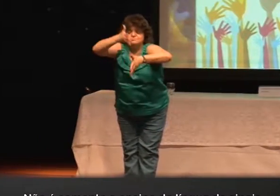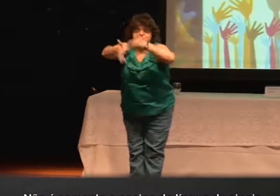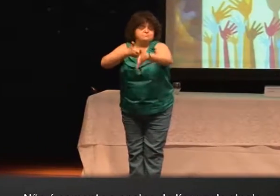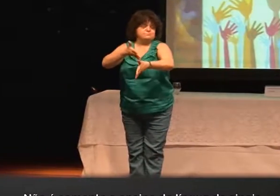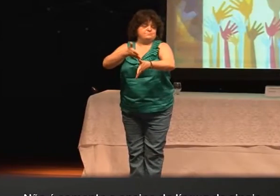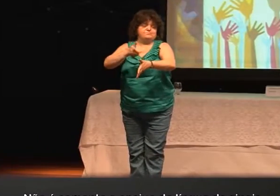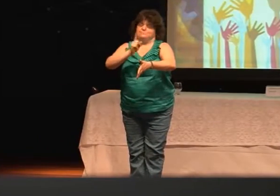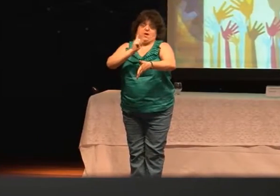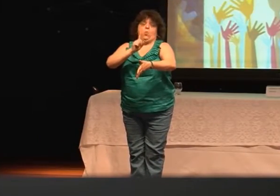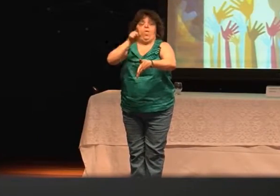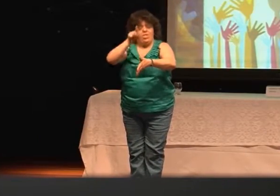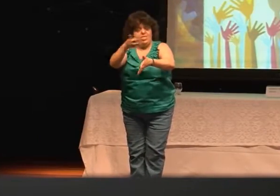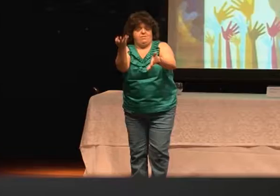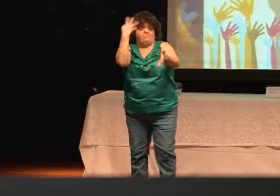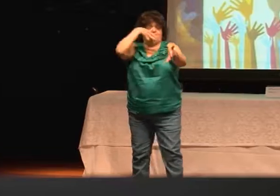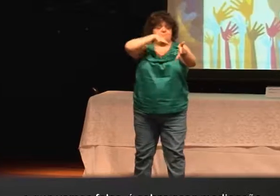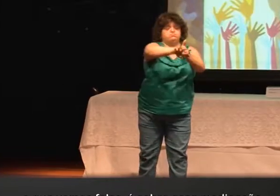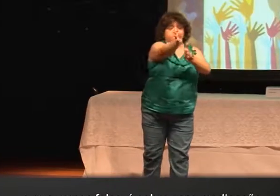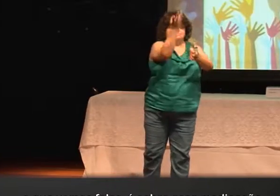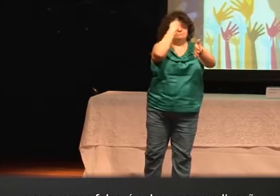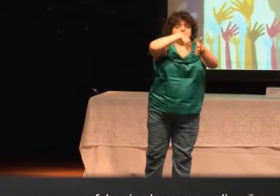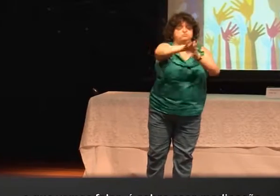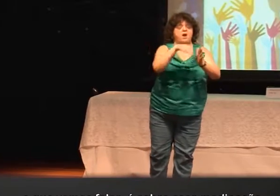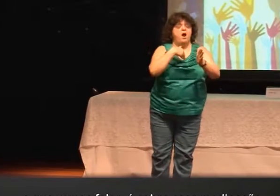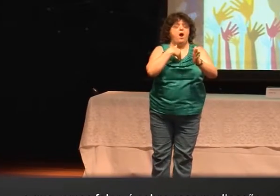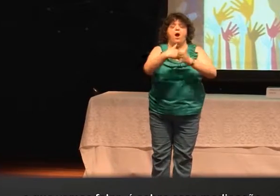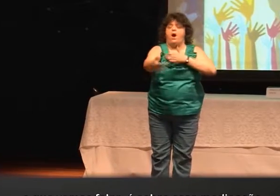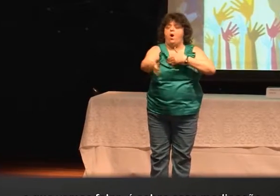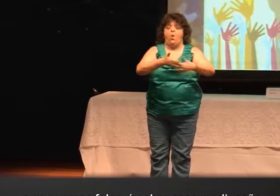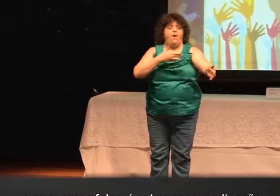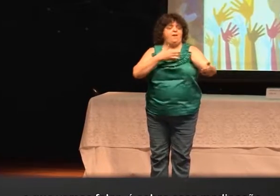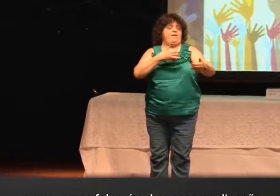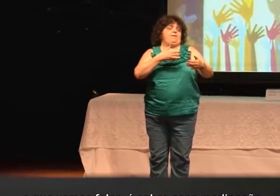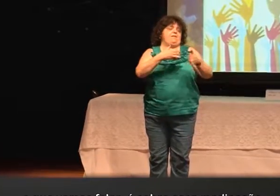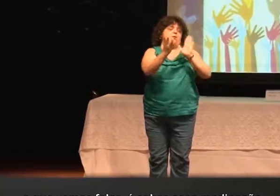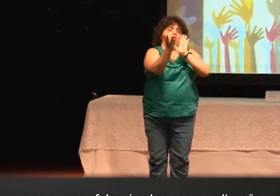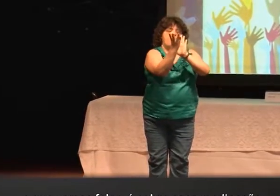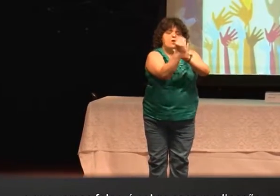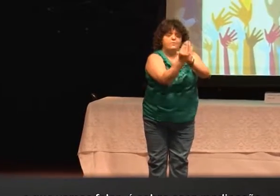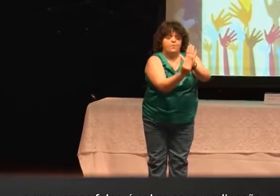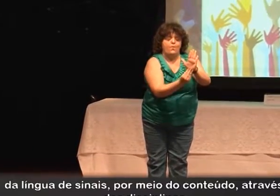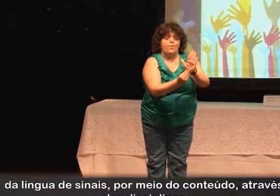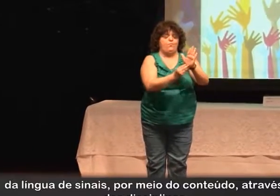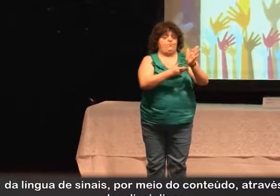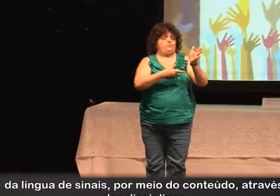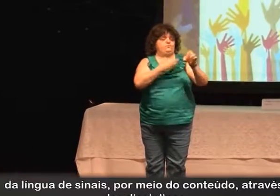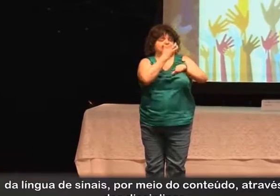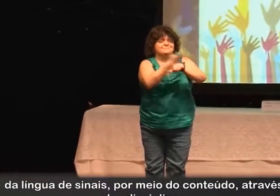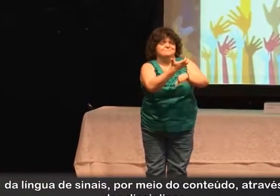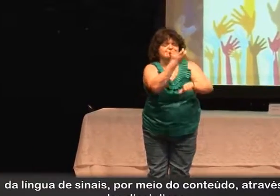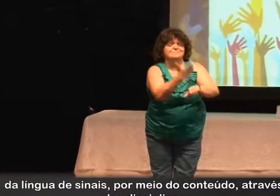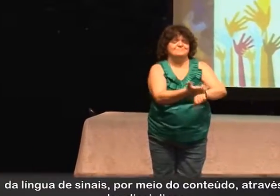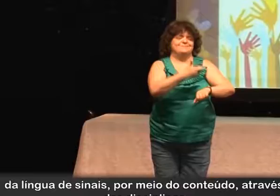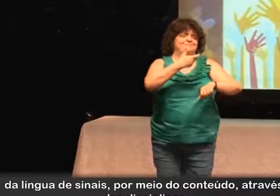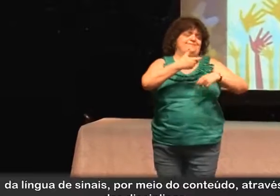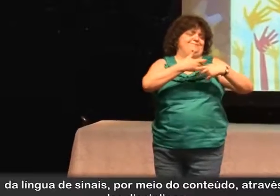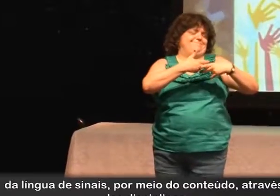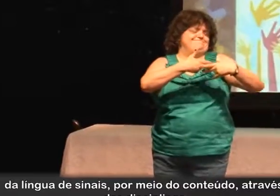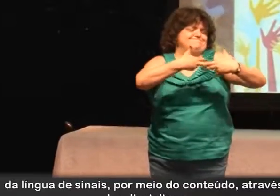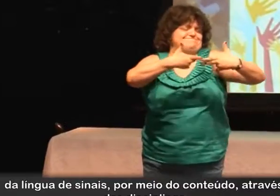de sinais. O que vamos falar é sobre essa mediação da língua de sinais por meio do conteúdo,